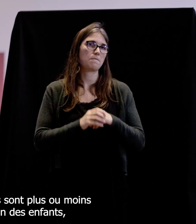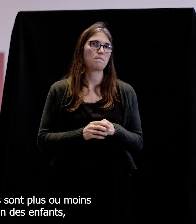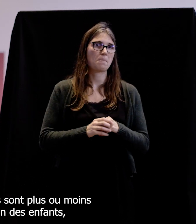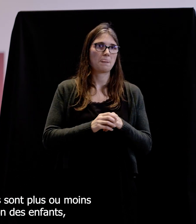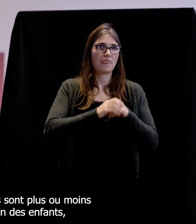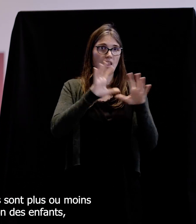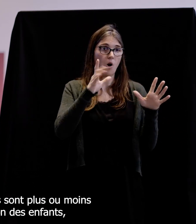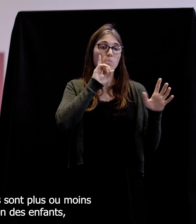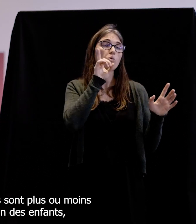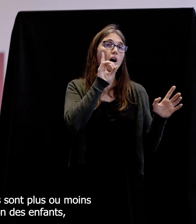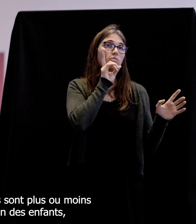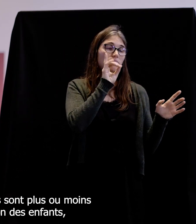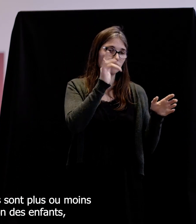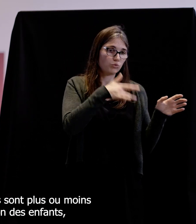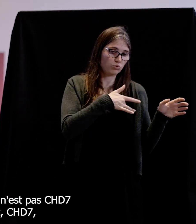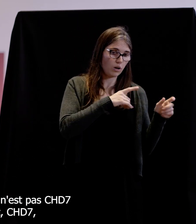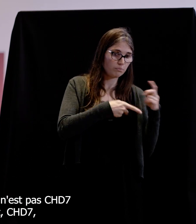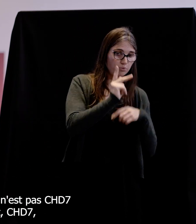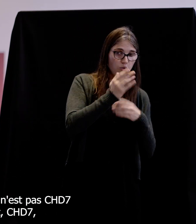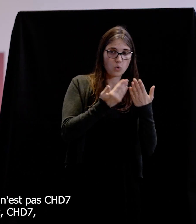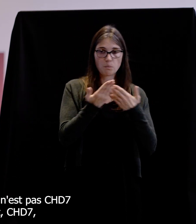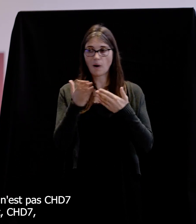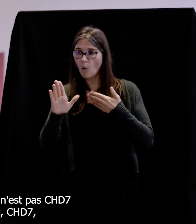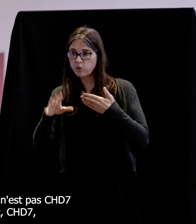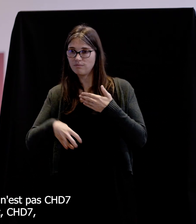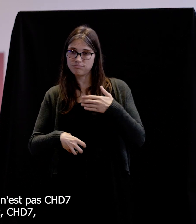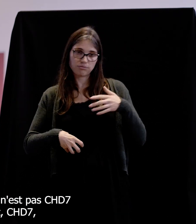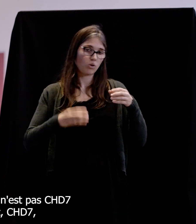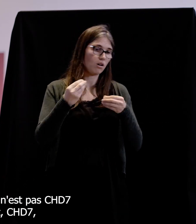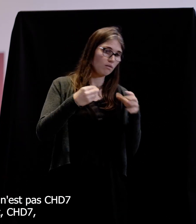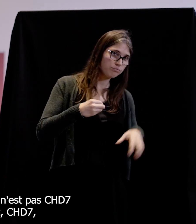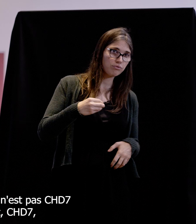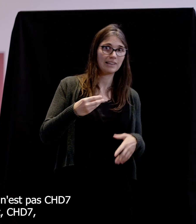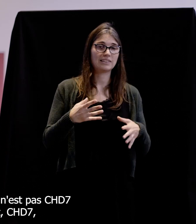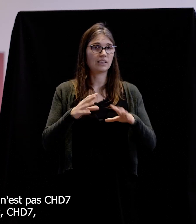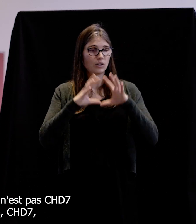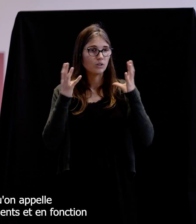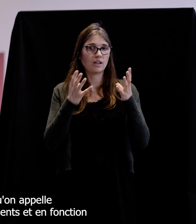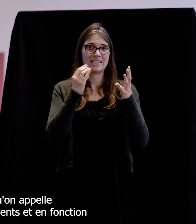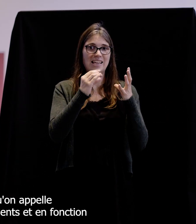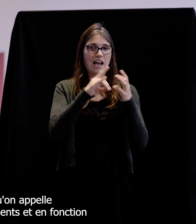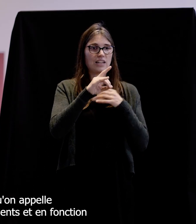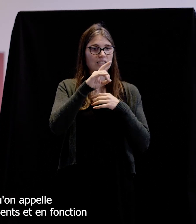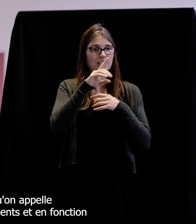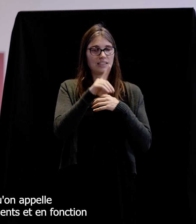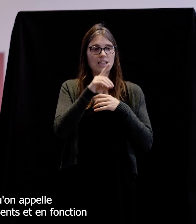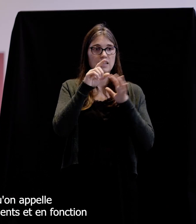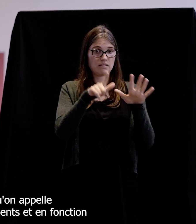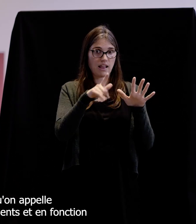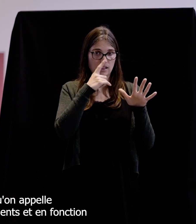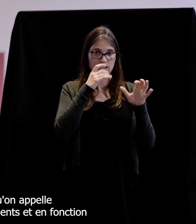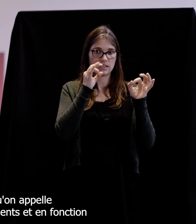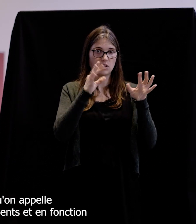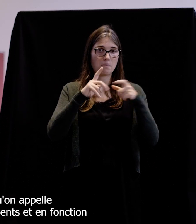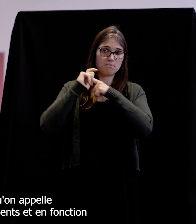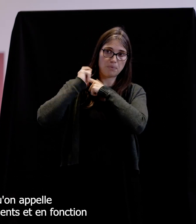sont plus ou moins atteints en fonction des enfants ? C'est-à-dire que c'est pas CHD7 qui fait tout. CHD7, il agit sur ce qu'on appelle une